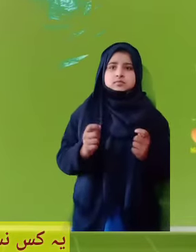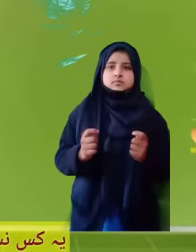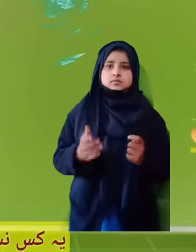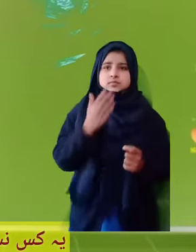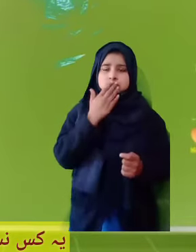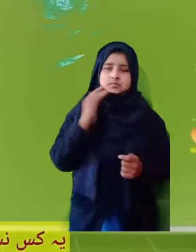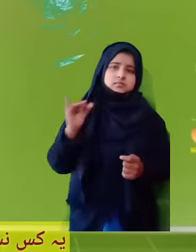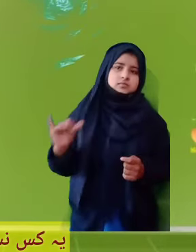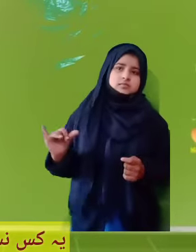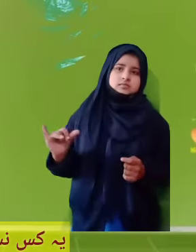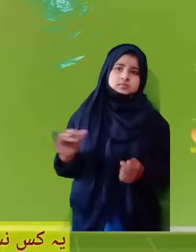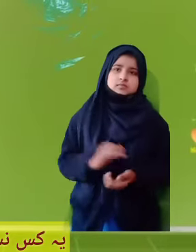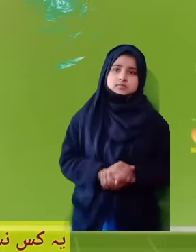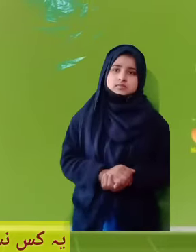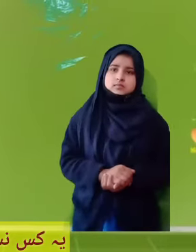घोड़ा है?